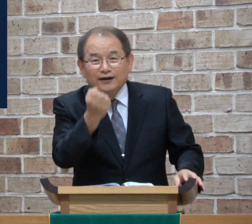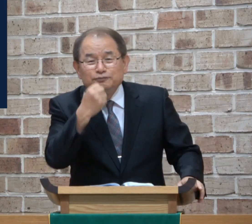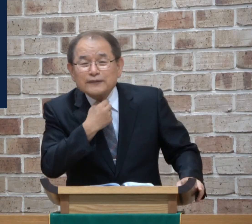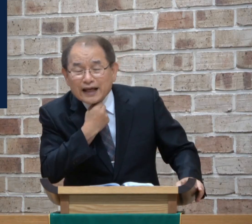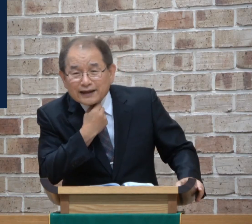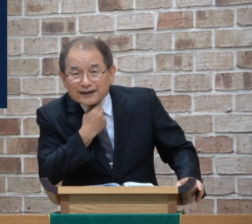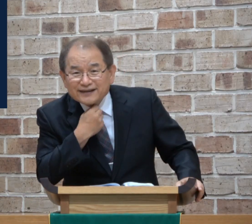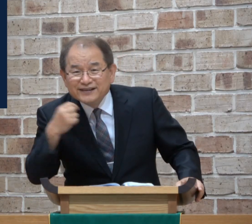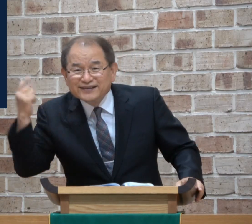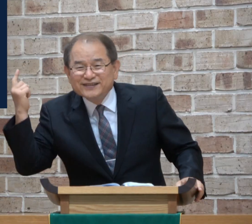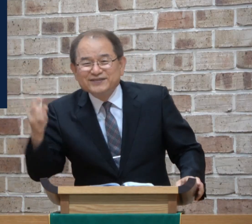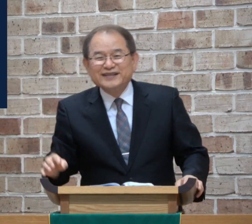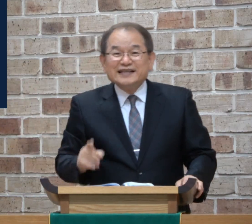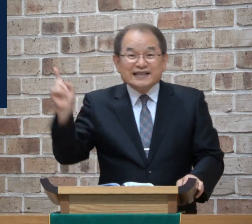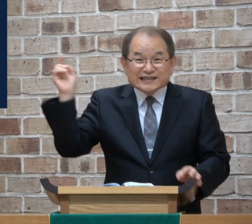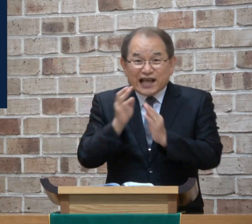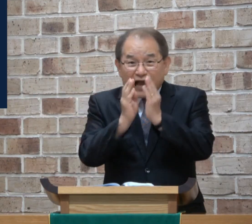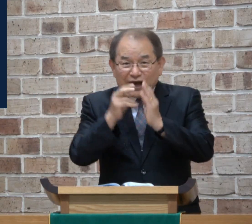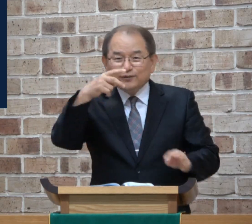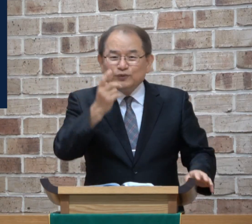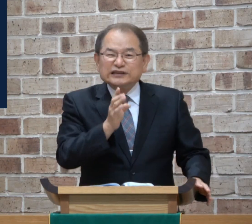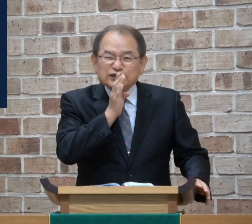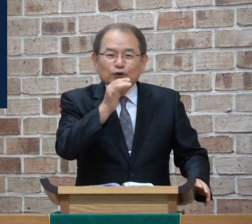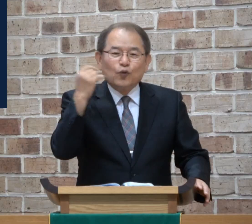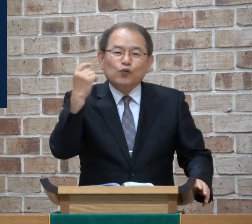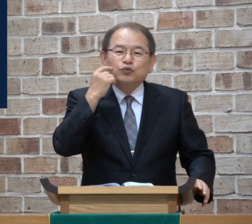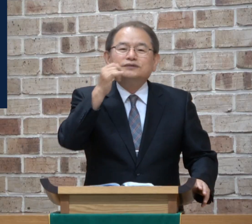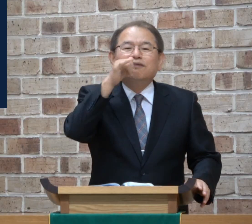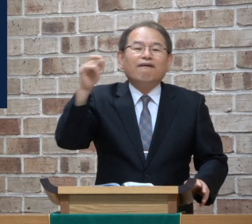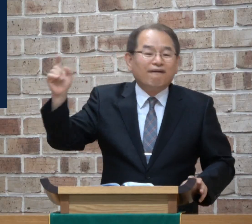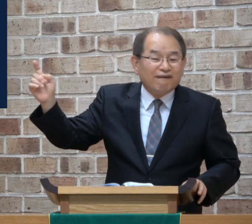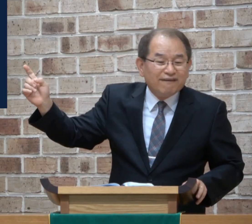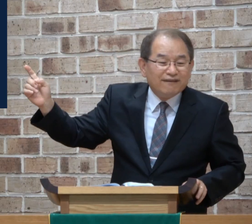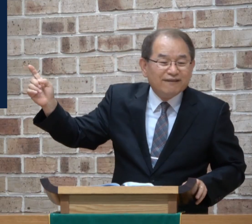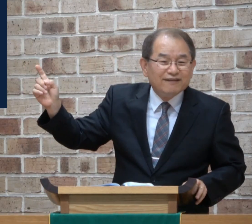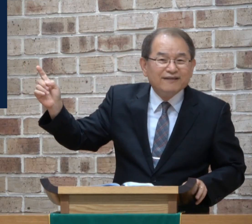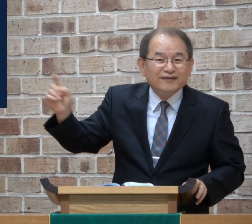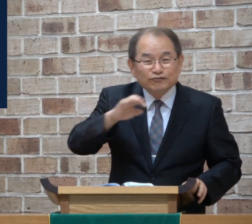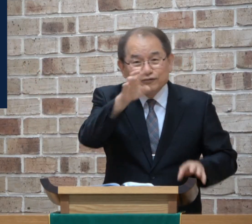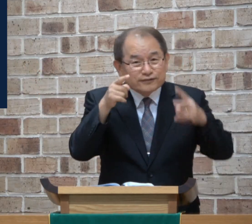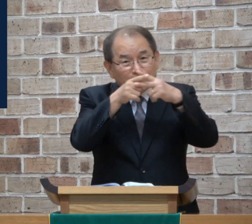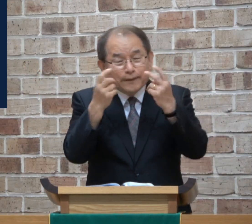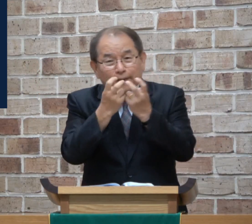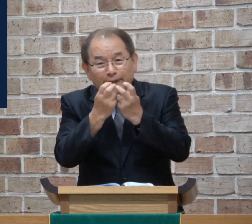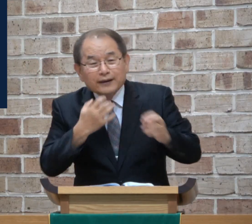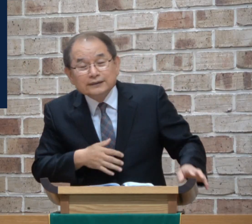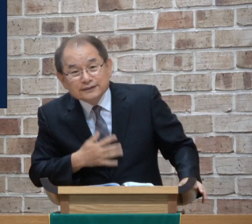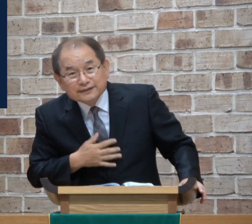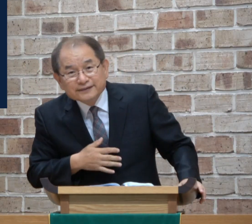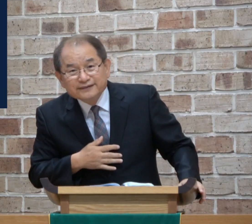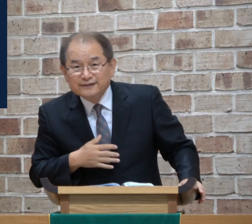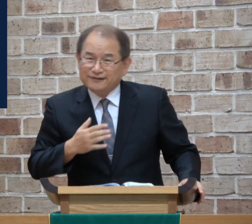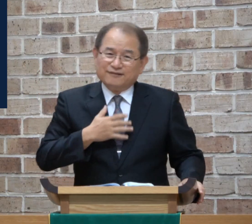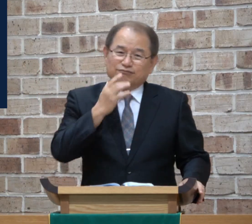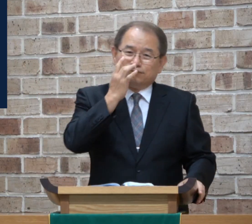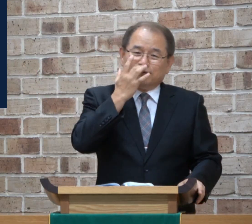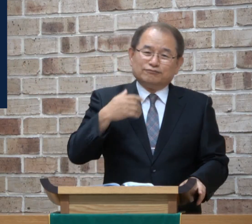여러분 다이아 갖고 싶으세요? 다이아도 진짜가 있고 가짜가 있습니다. 여러분 그걸 어떻게 분별하시나요? 저도